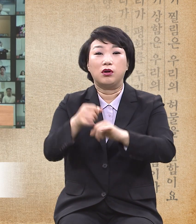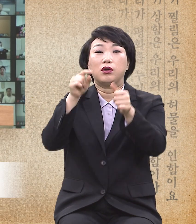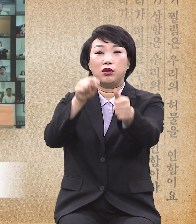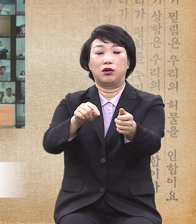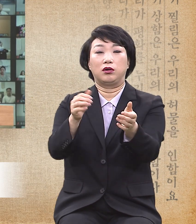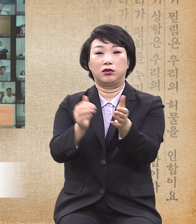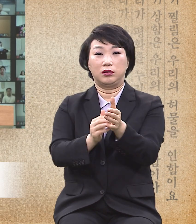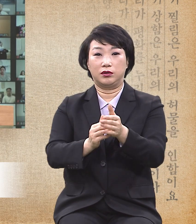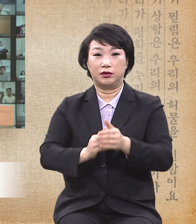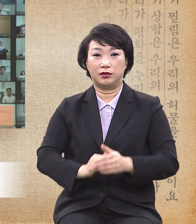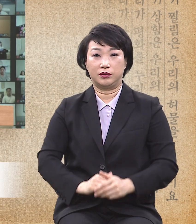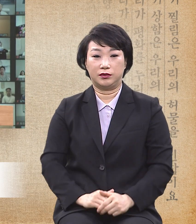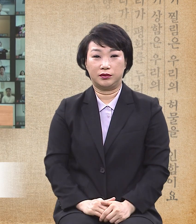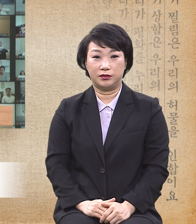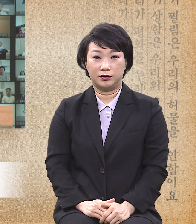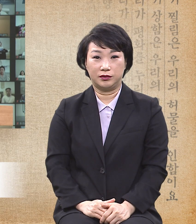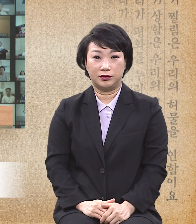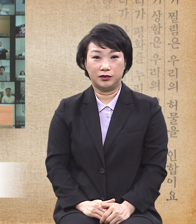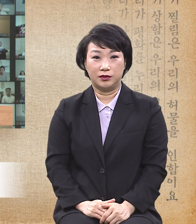죽으리라 하시니라.